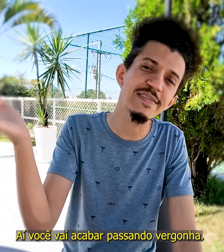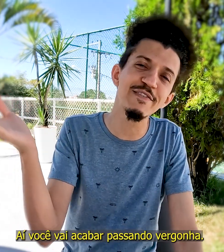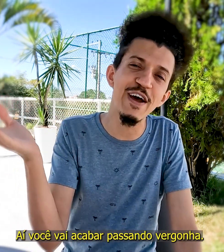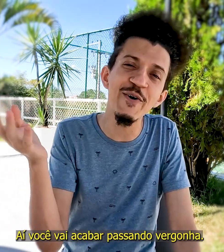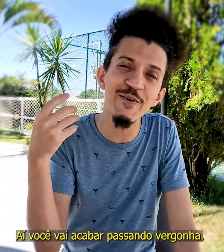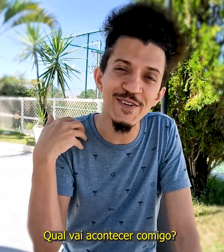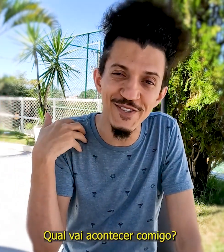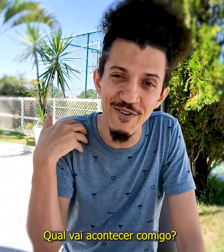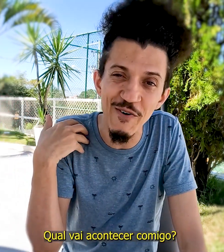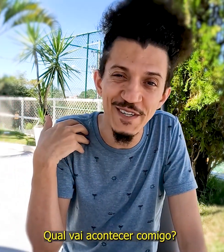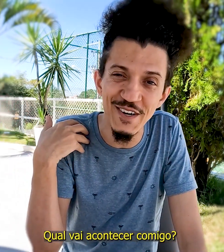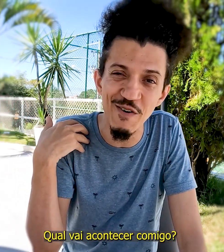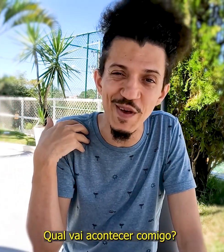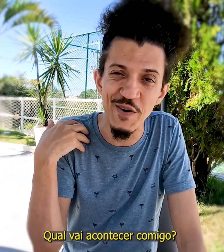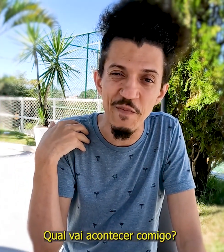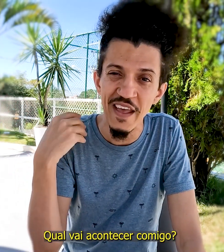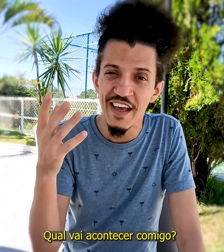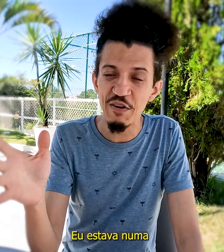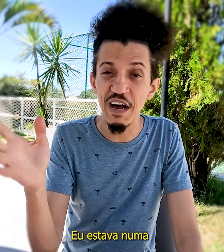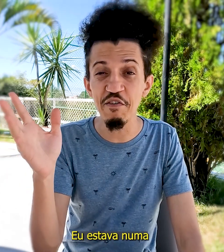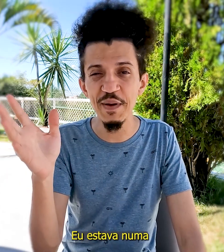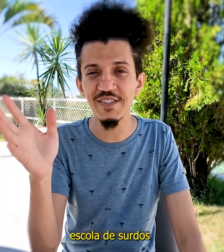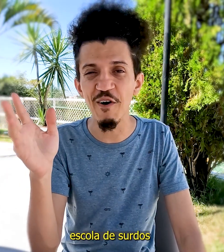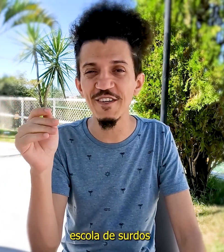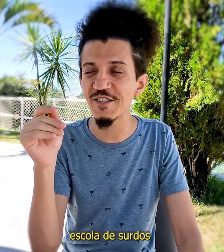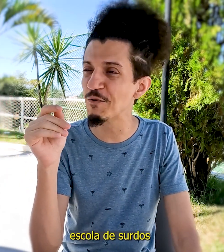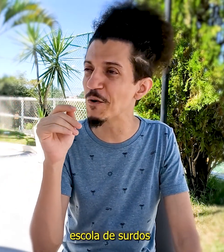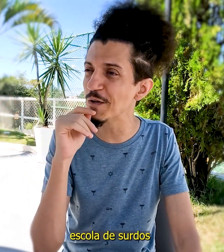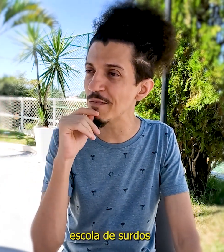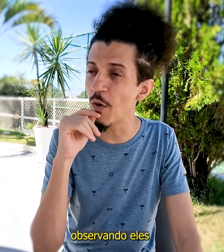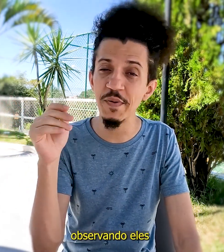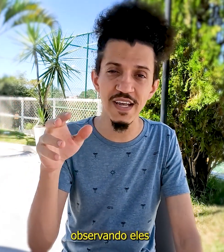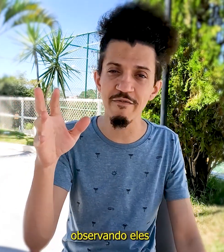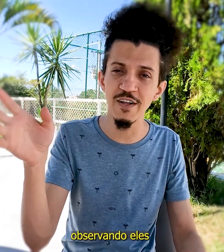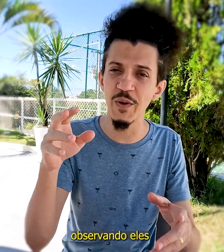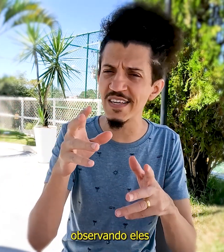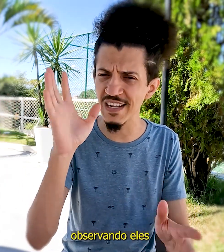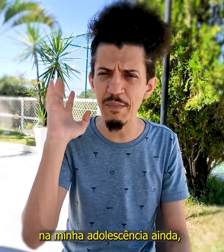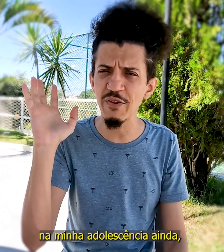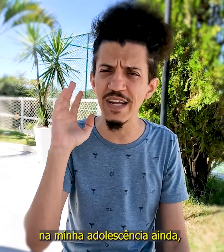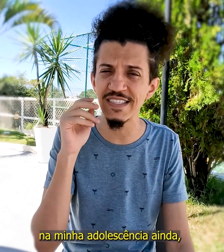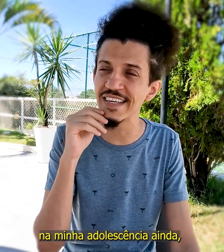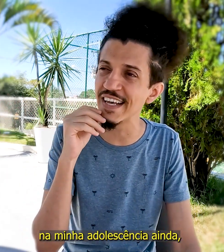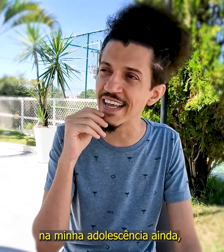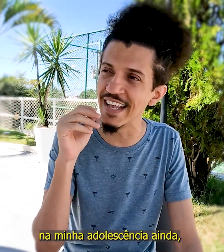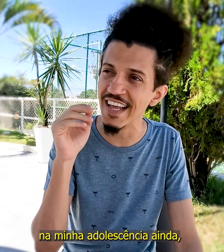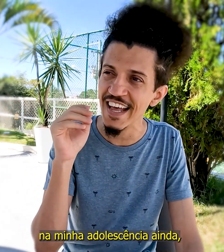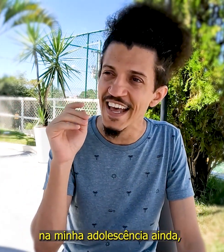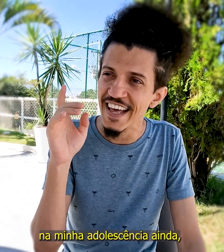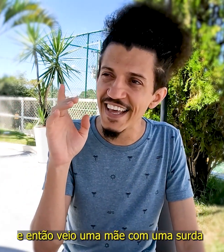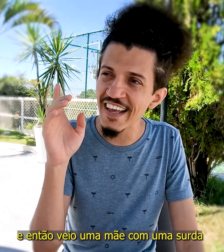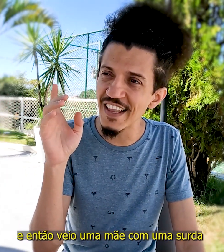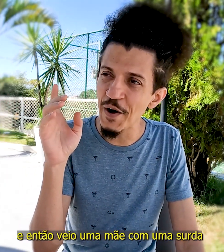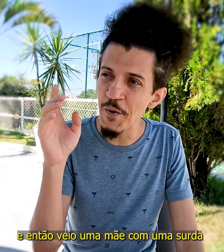passando vergonha igual aconteceu comigo. Eu estava numa escola de surdos, observando eles, na minha adolescência ainda. E então